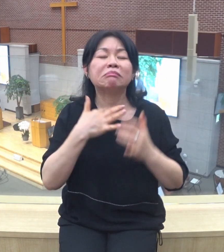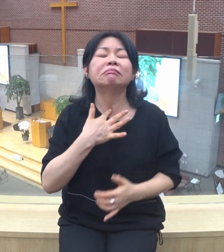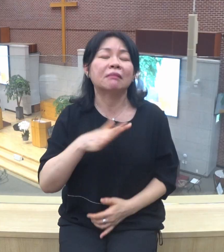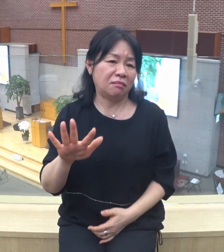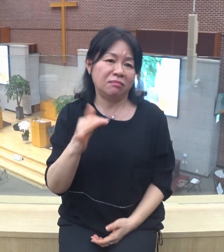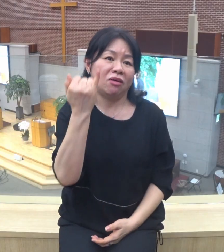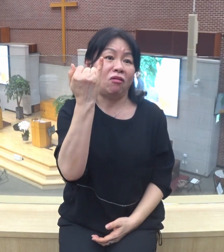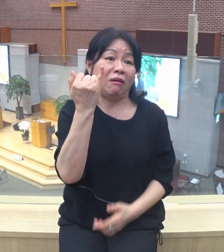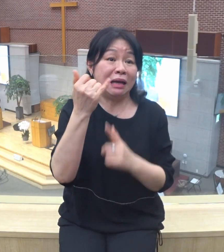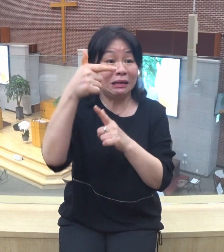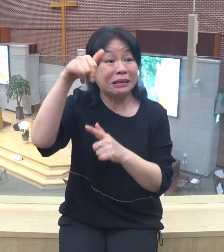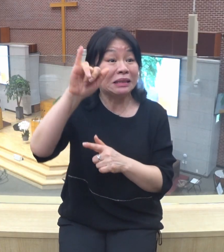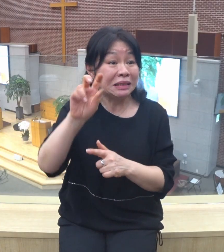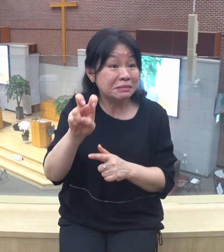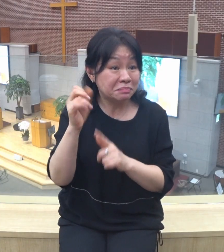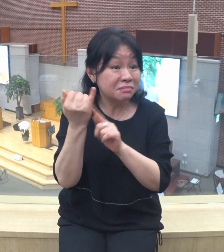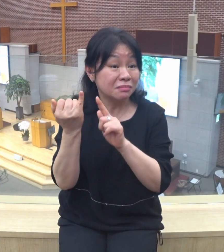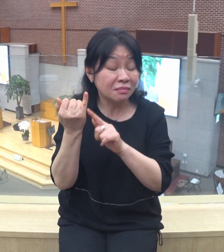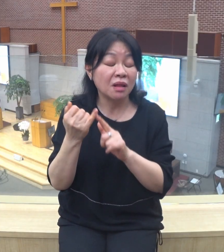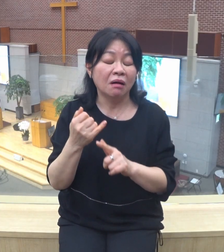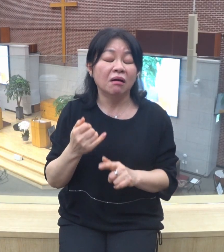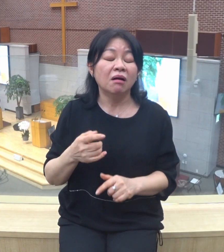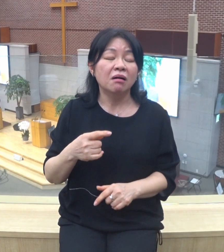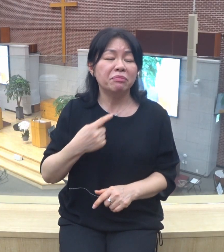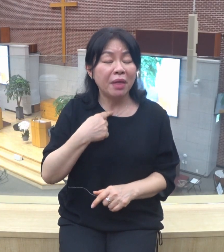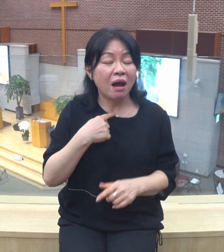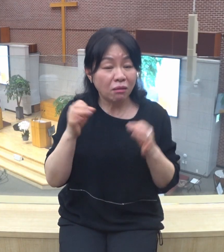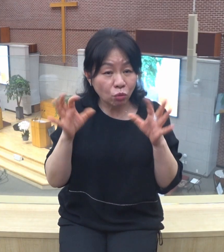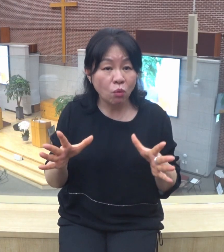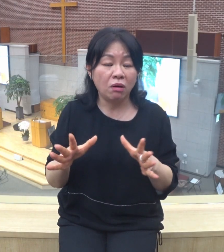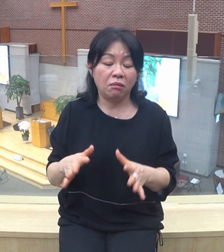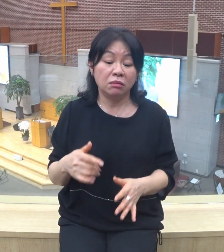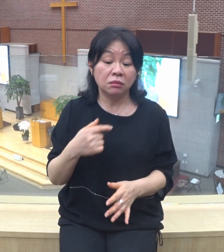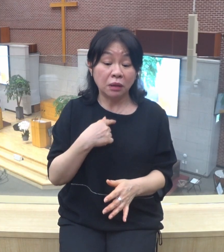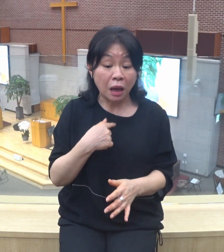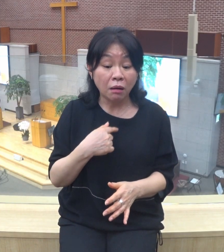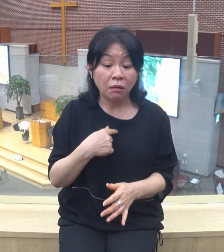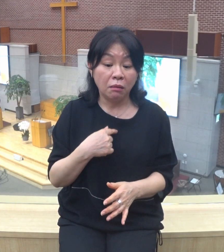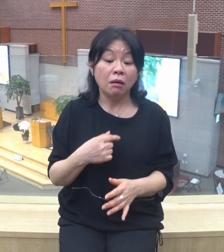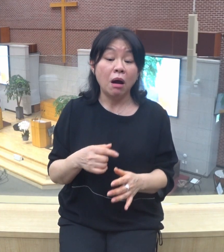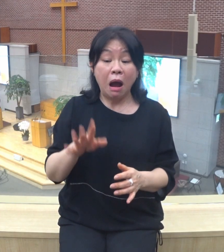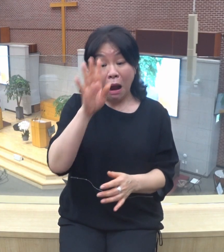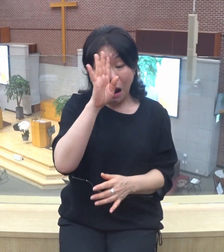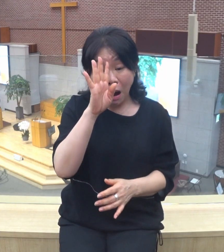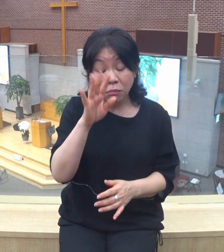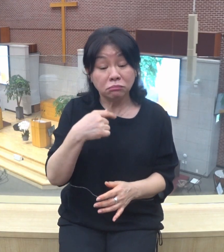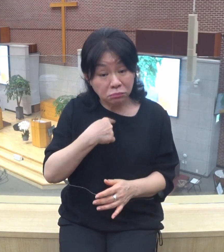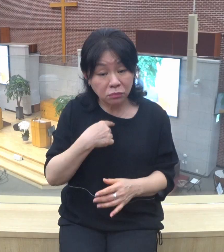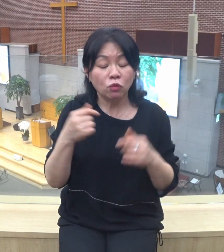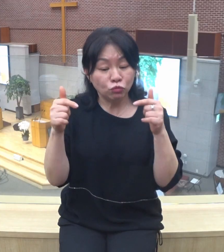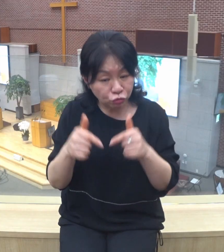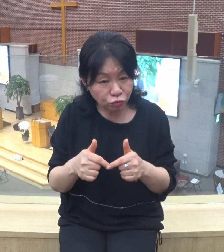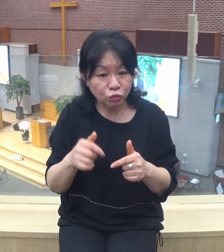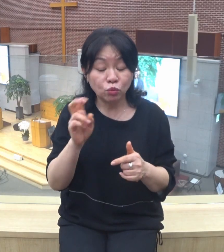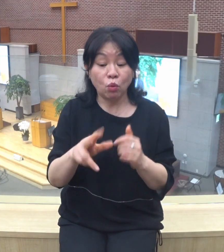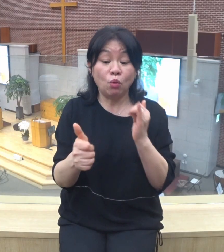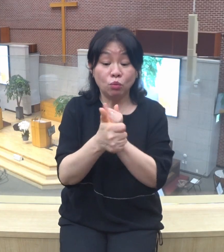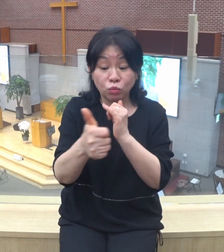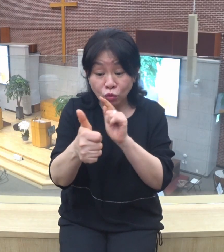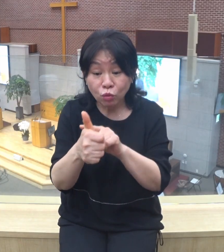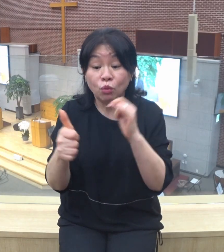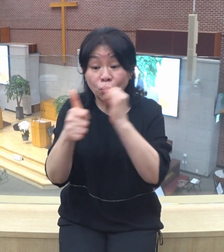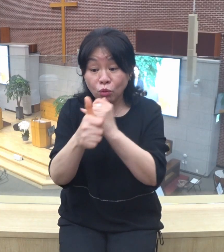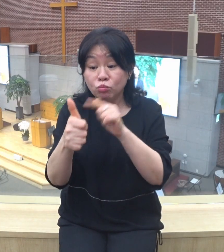때가 없었습니다. 내가 아프던가, 내가 뭐 괜찮아지면 남편의 삶에 문제가